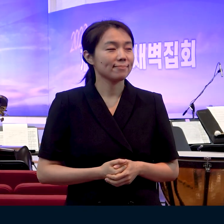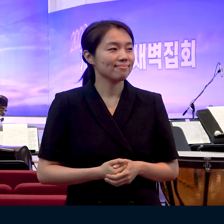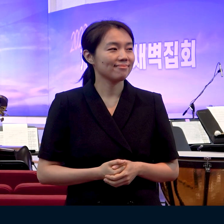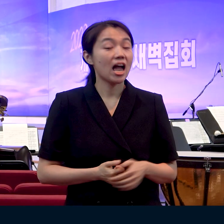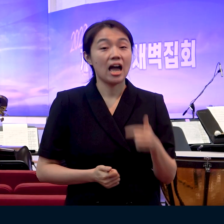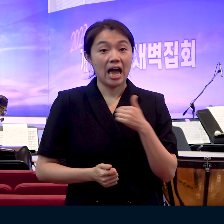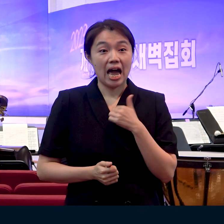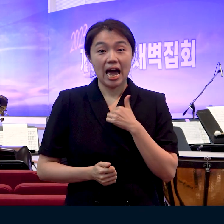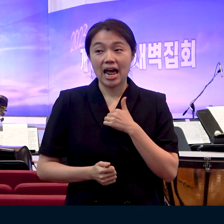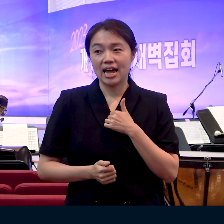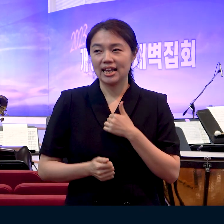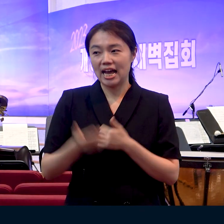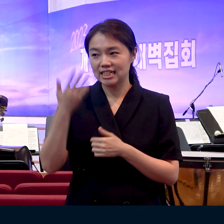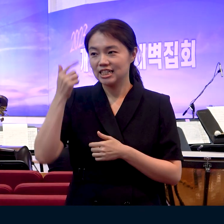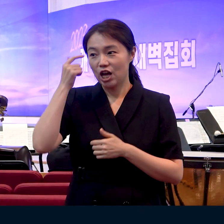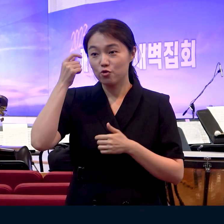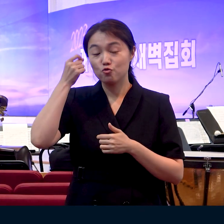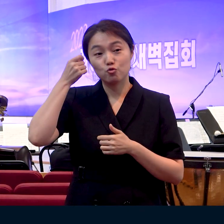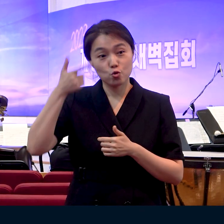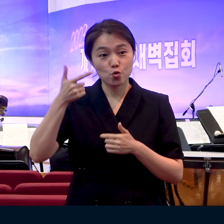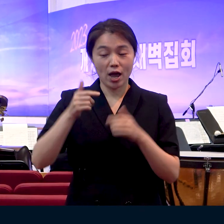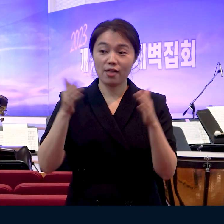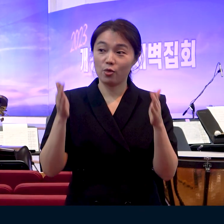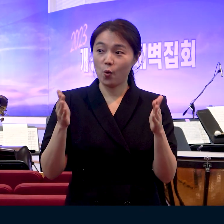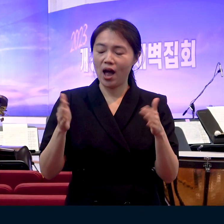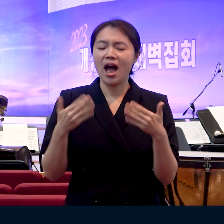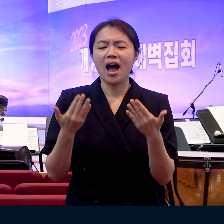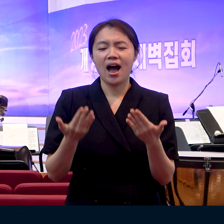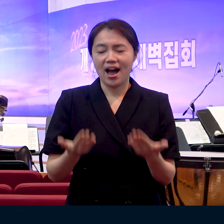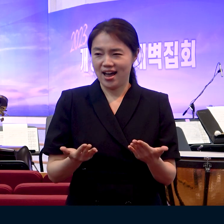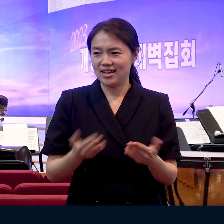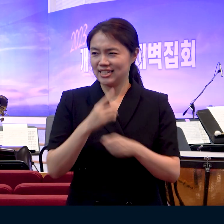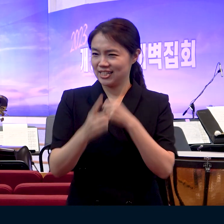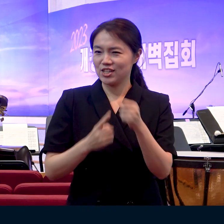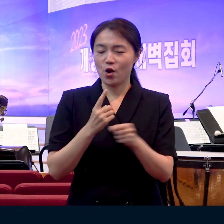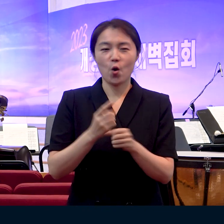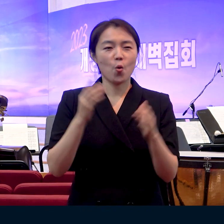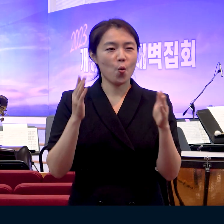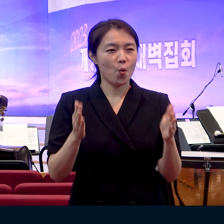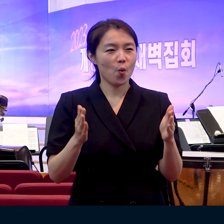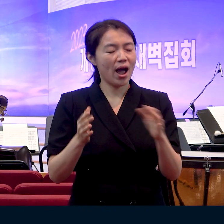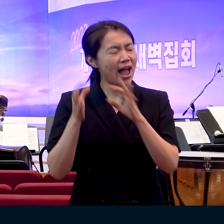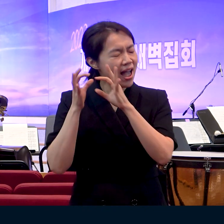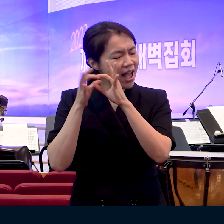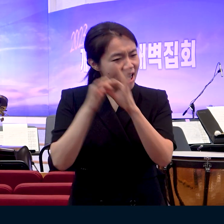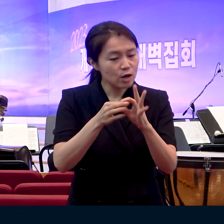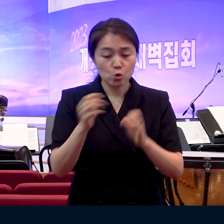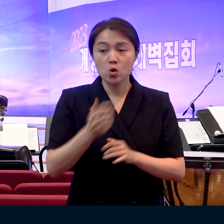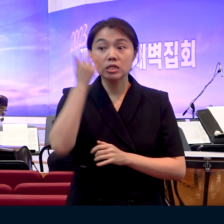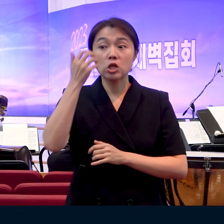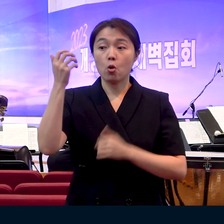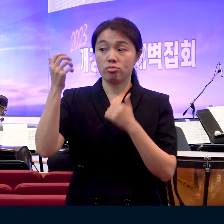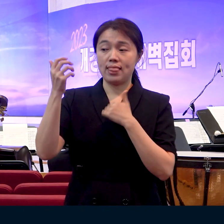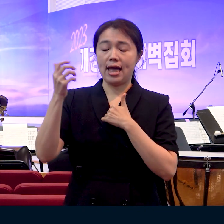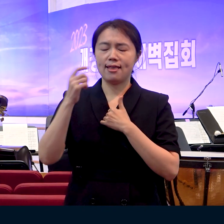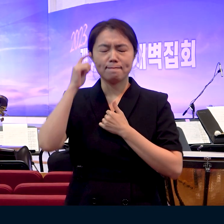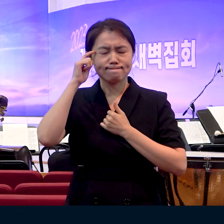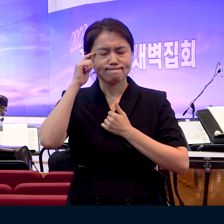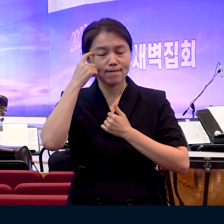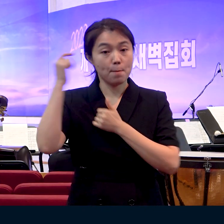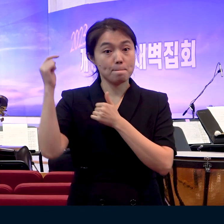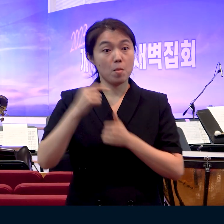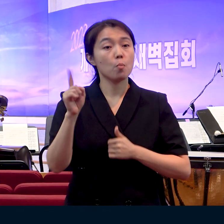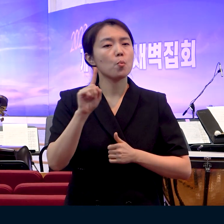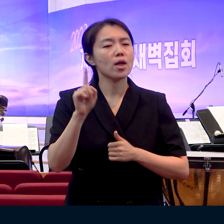성령께서 지난 6개월 안식년 기간 내내 계속 묵상하게 하신 것은 이제